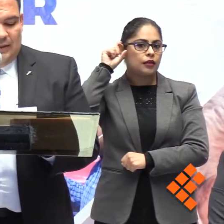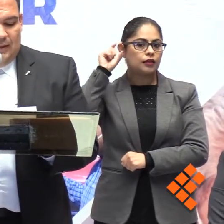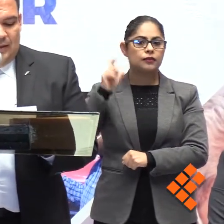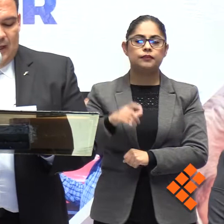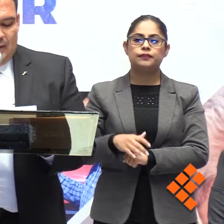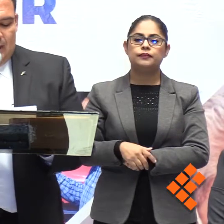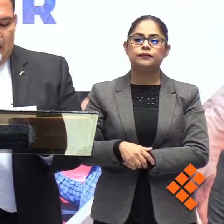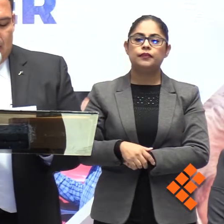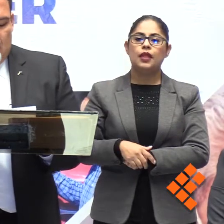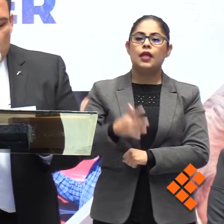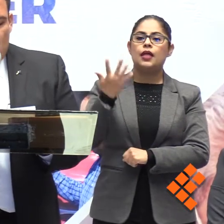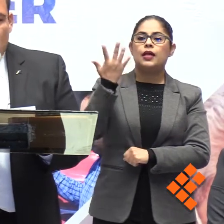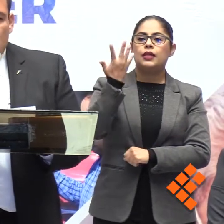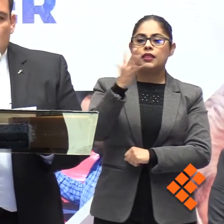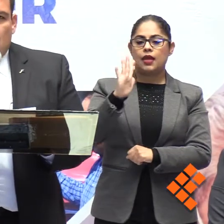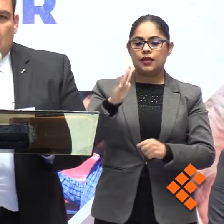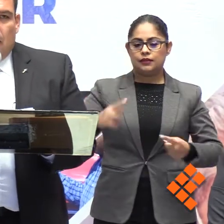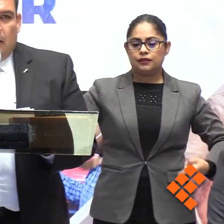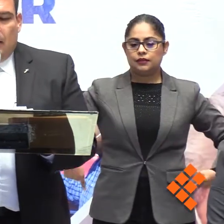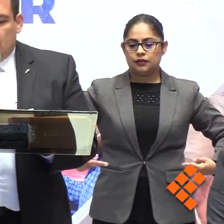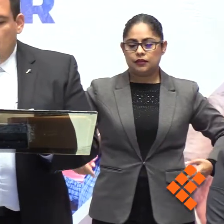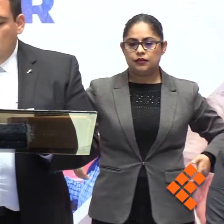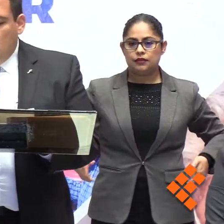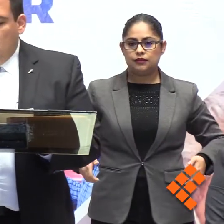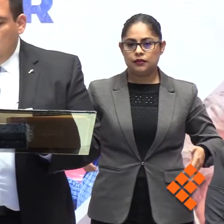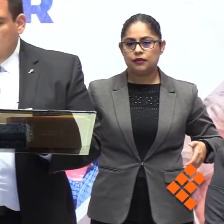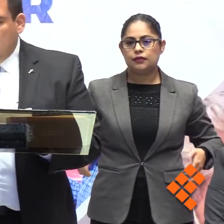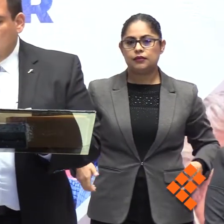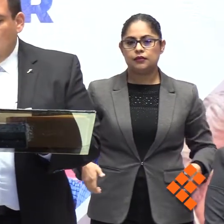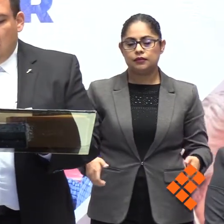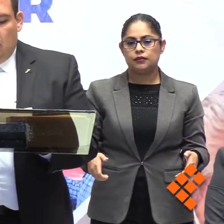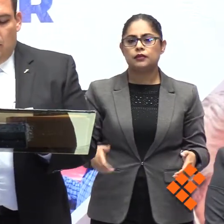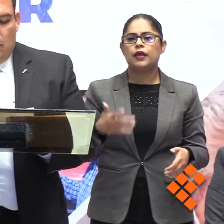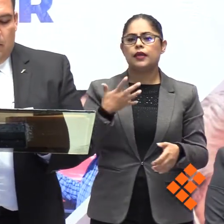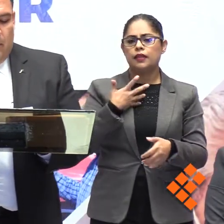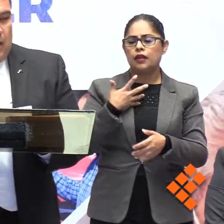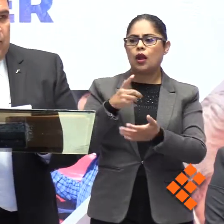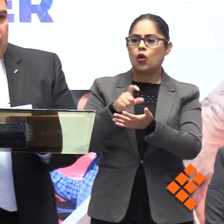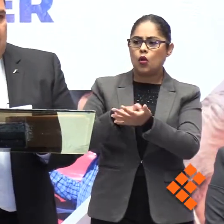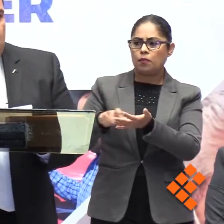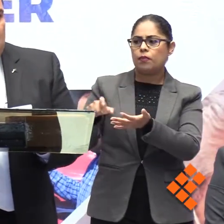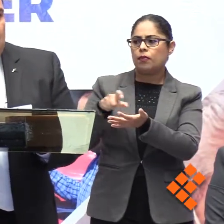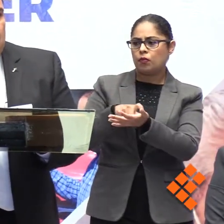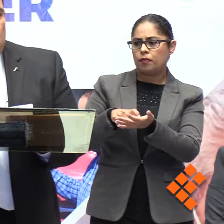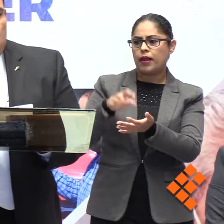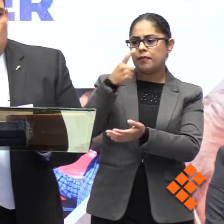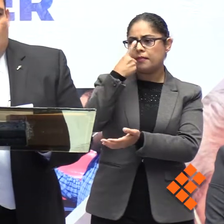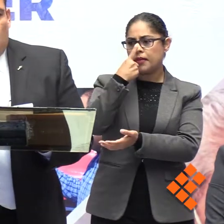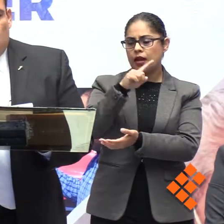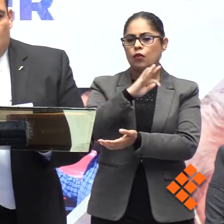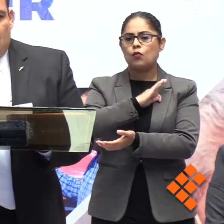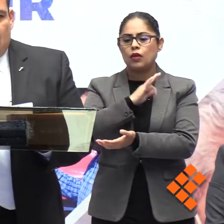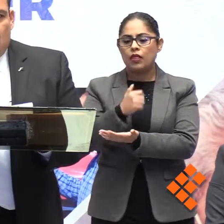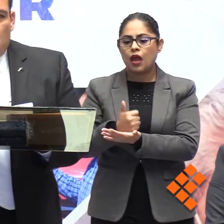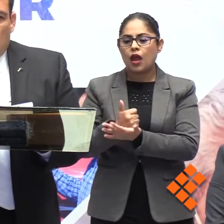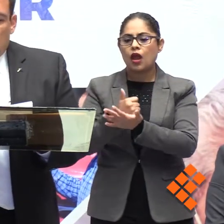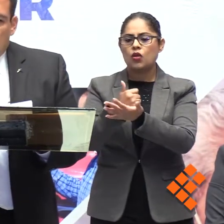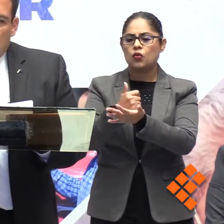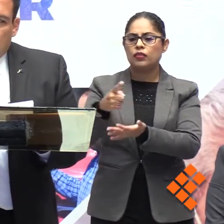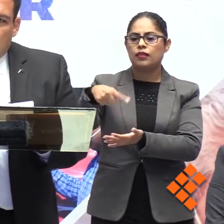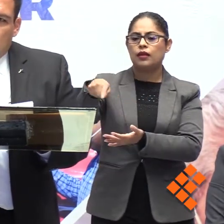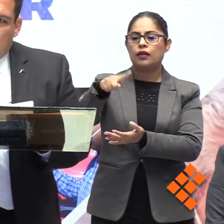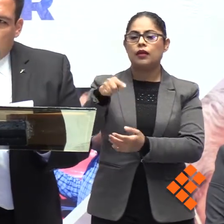de 10 sillas de ruedas que se han comprado y se ha gestionado para poder ayudar a los que más